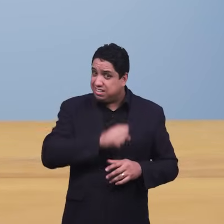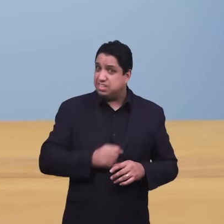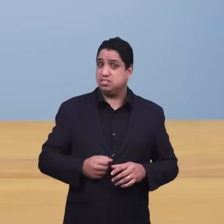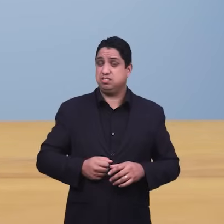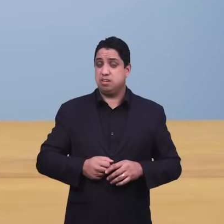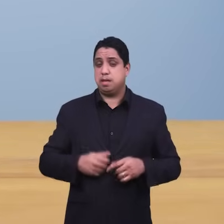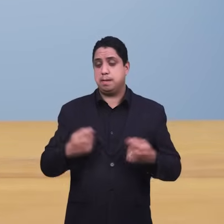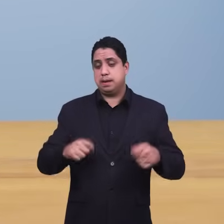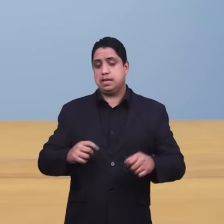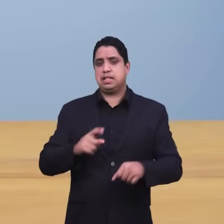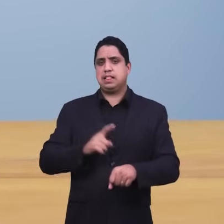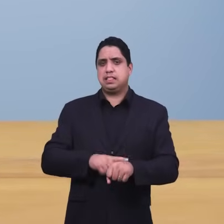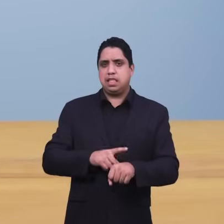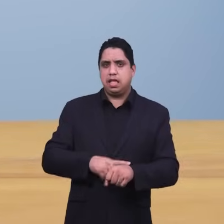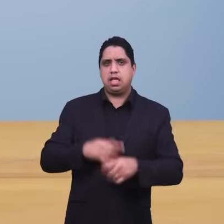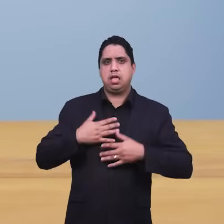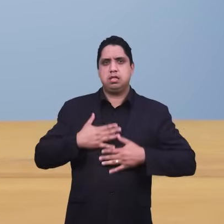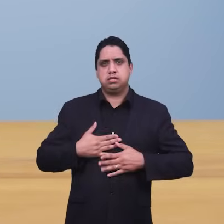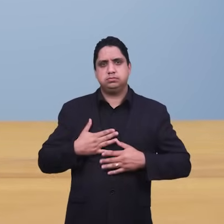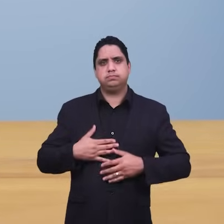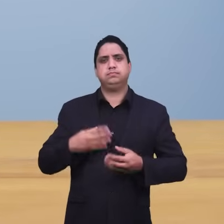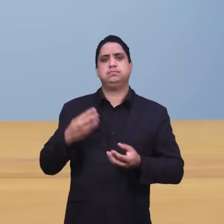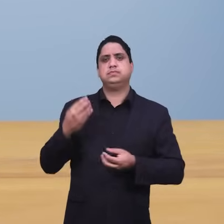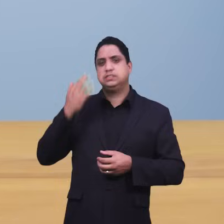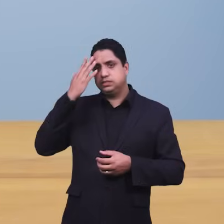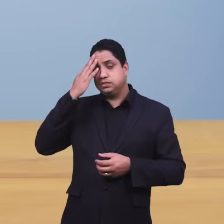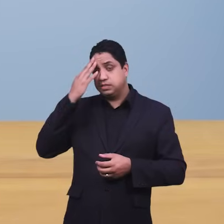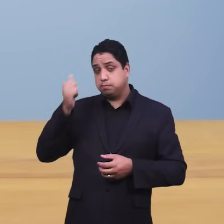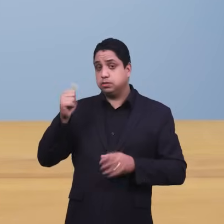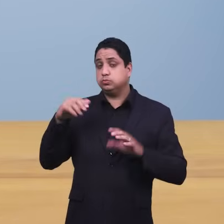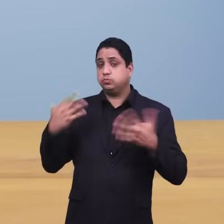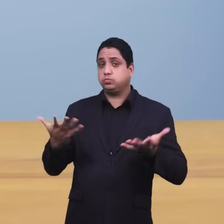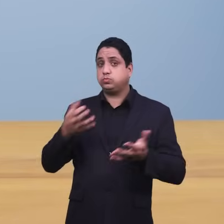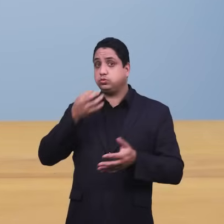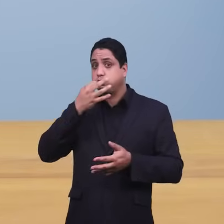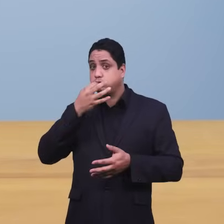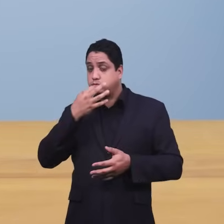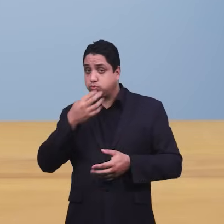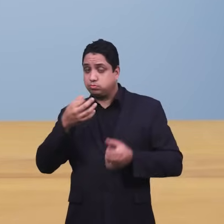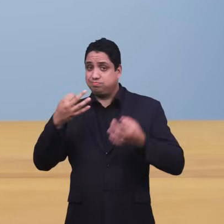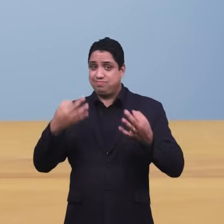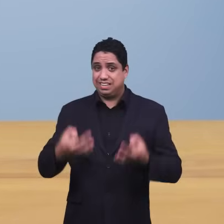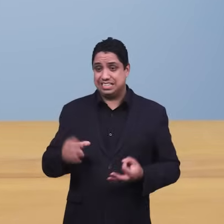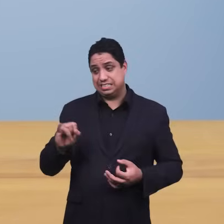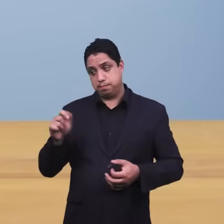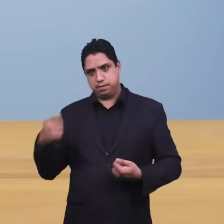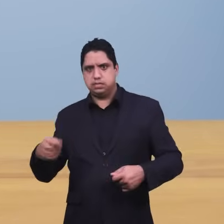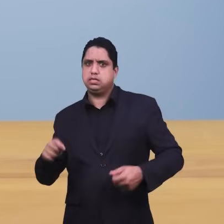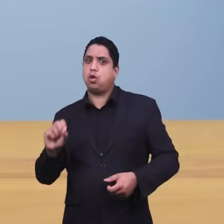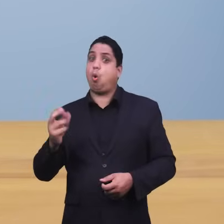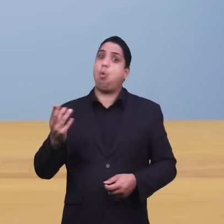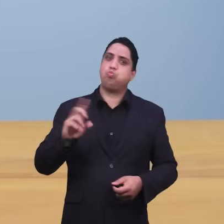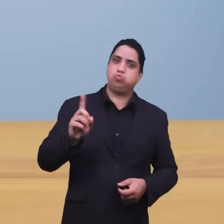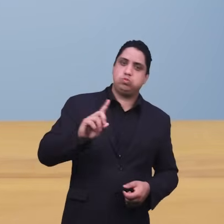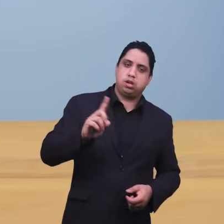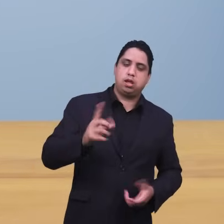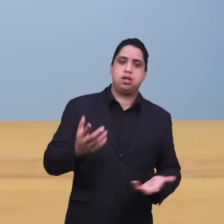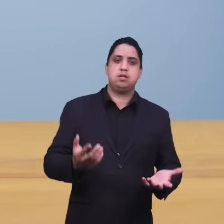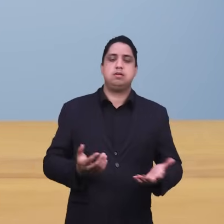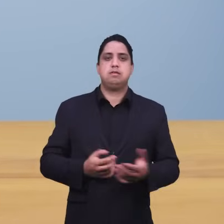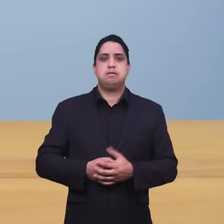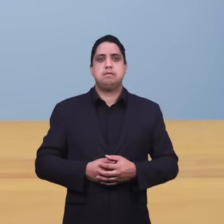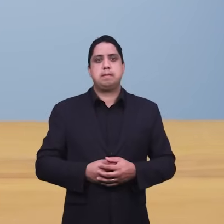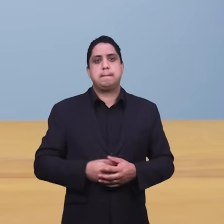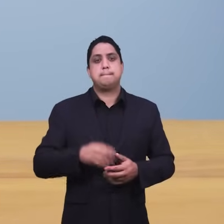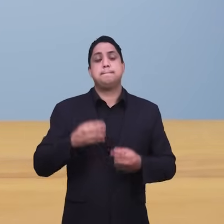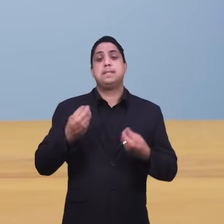conhecer o paciente, para definir, para acertar a medicação, se a medicação for indicada, para fazer as intervenções com